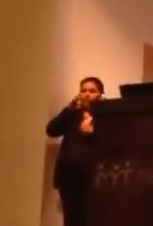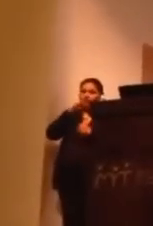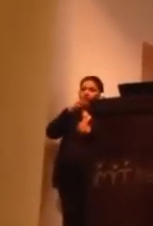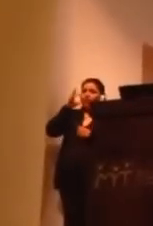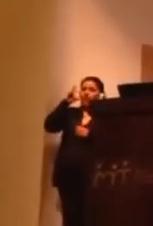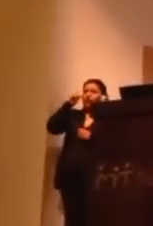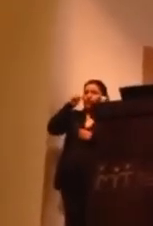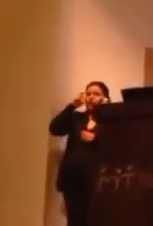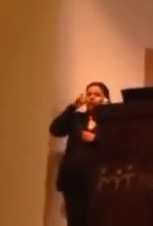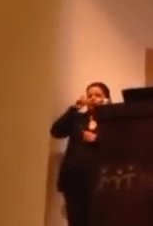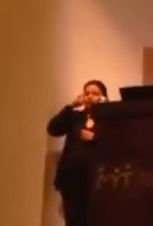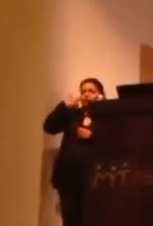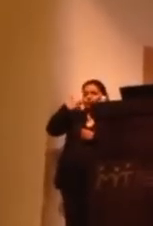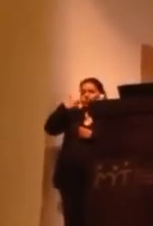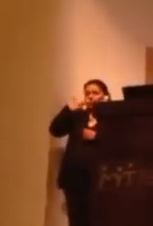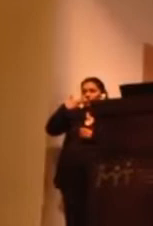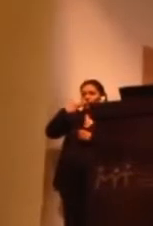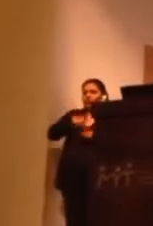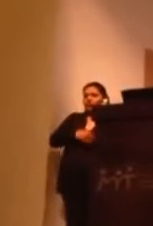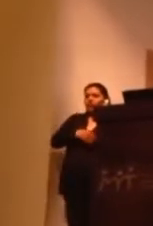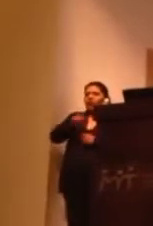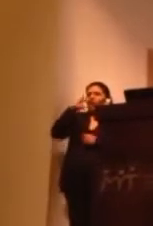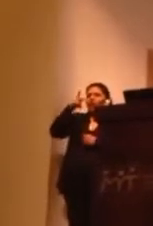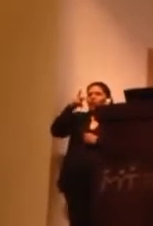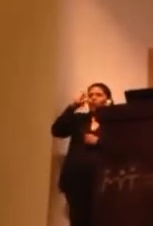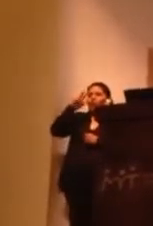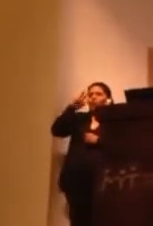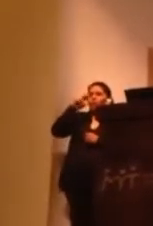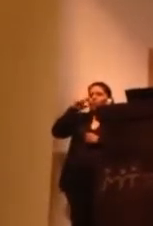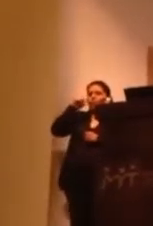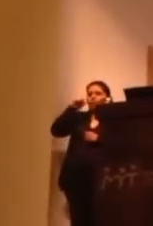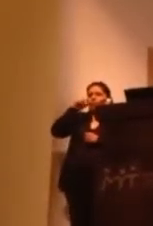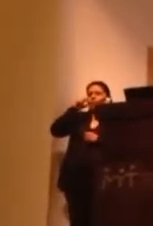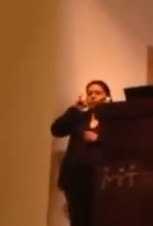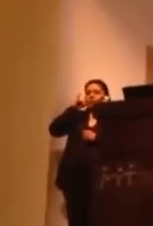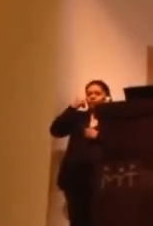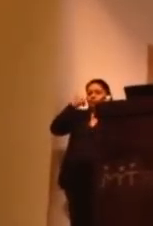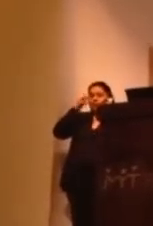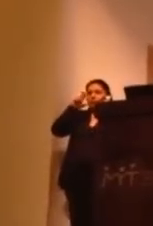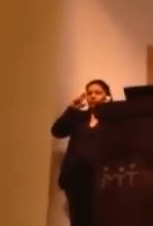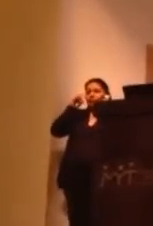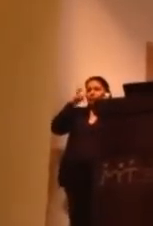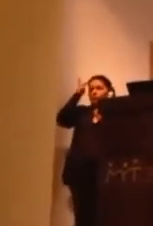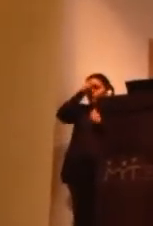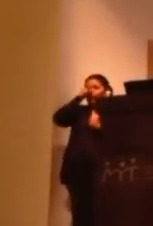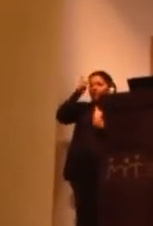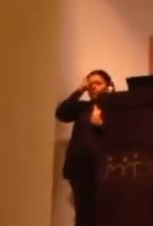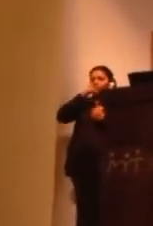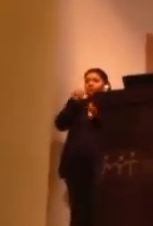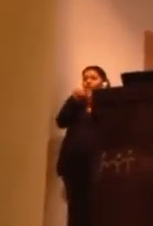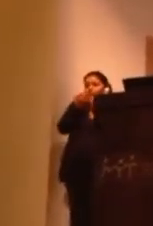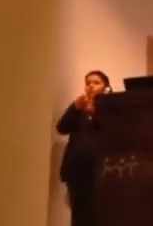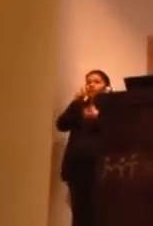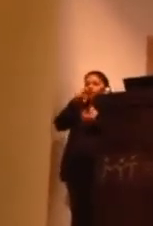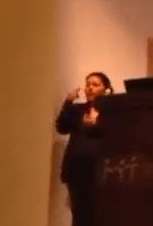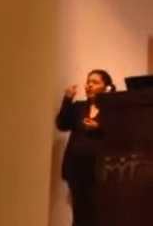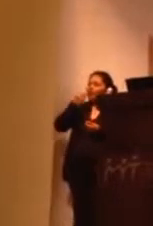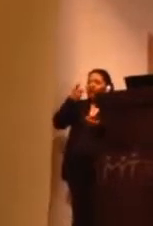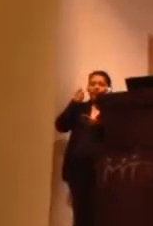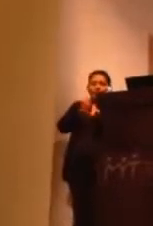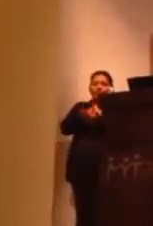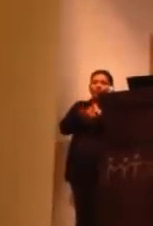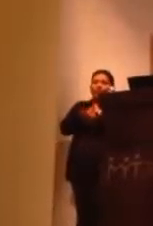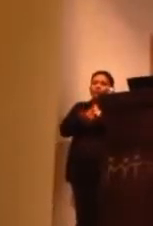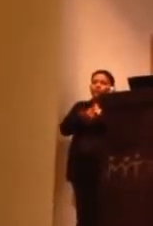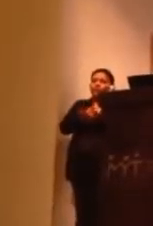diagnosticar esta situación. ¿Por qué el psiquiatra? Yo particularmente sí lo requiero, porque aunque no